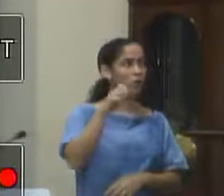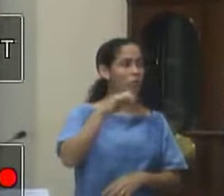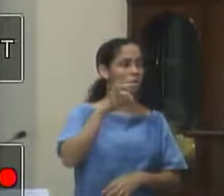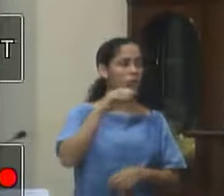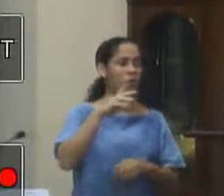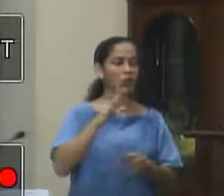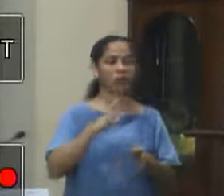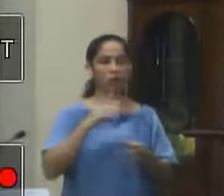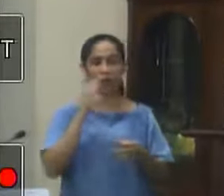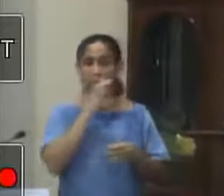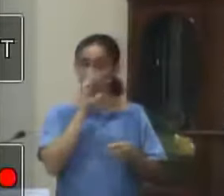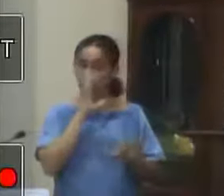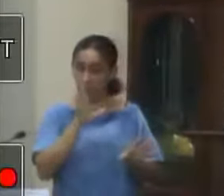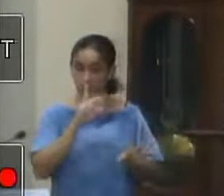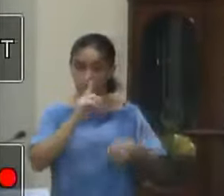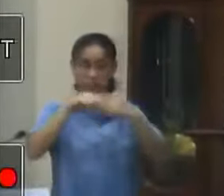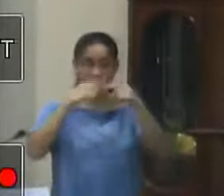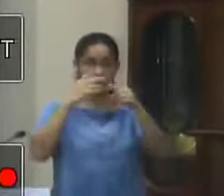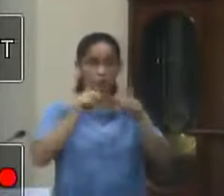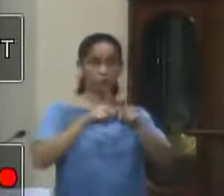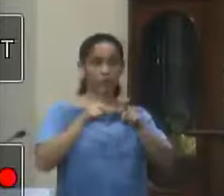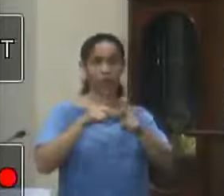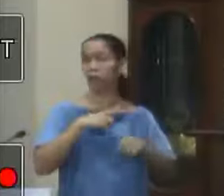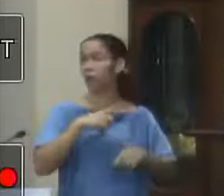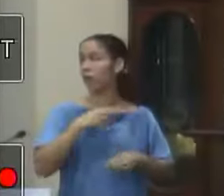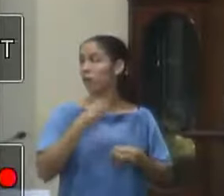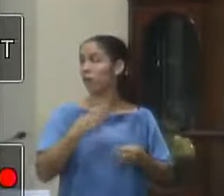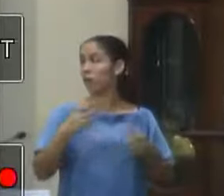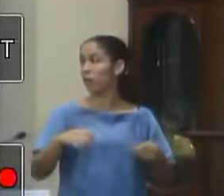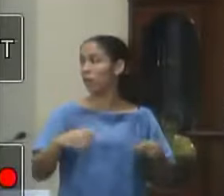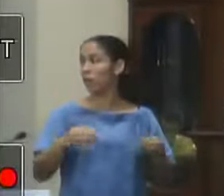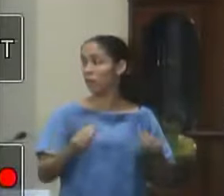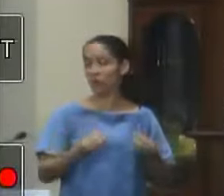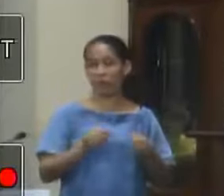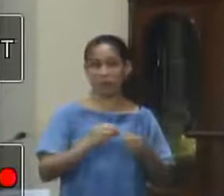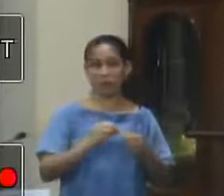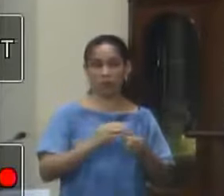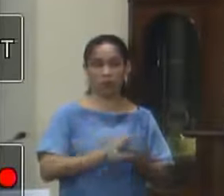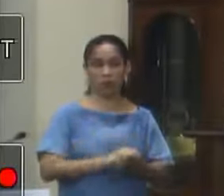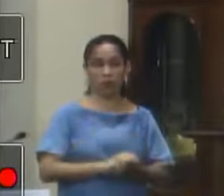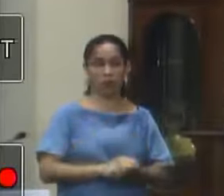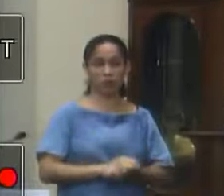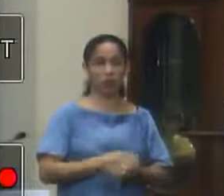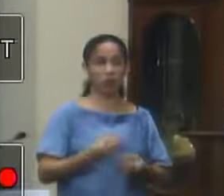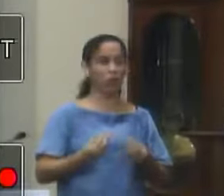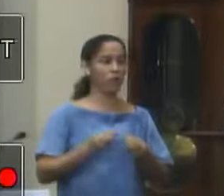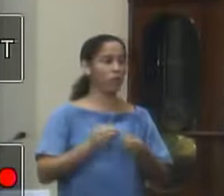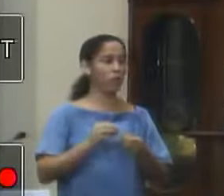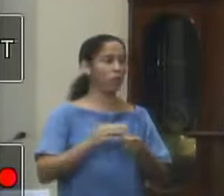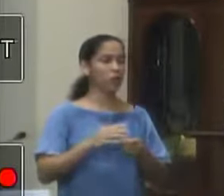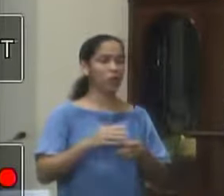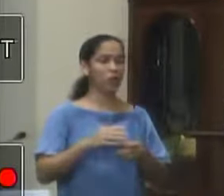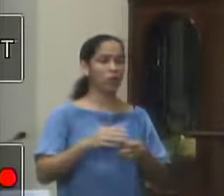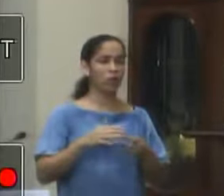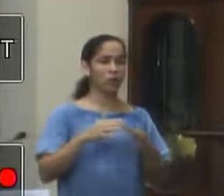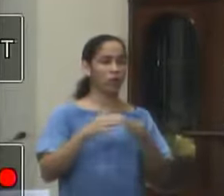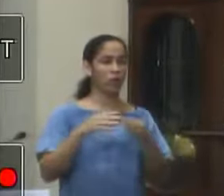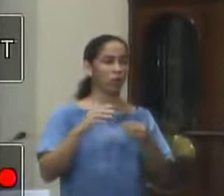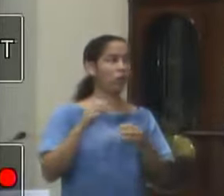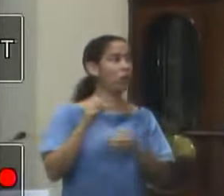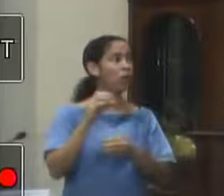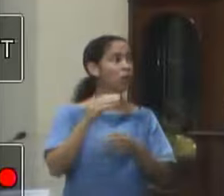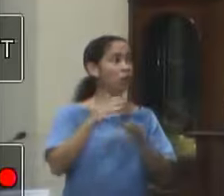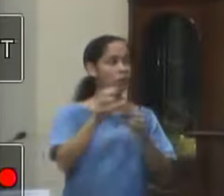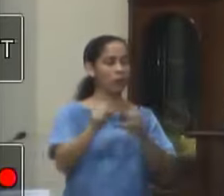sabe disso. Nós ainda não temos o local para receber esse material de coleta seletiva. Nós não temos ainda a criação